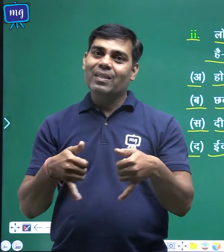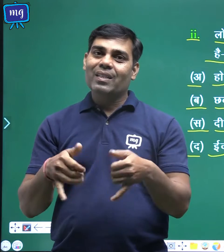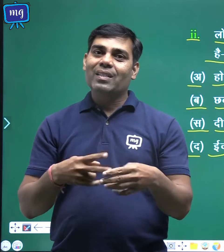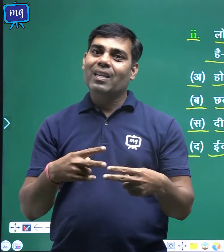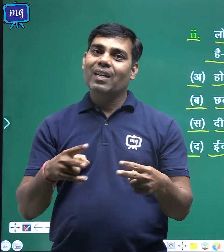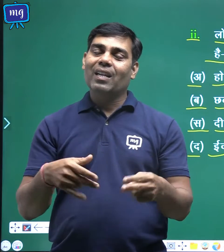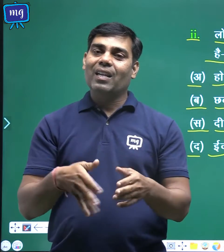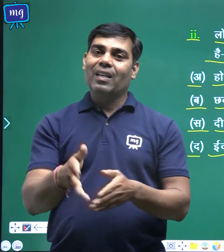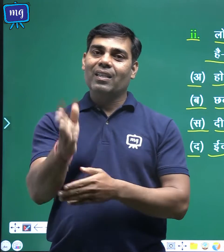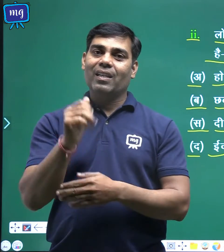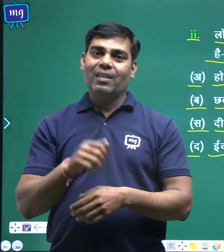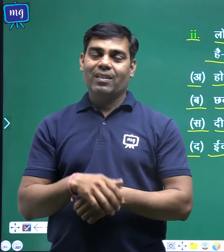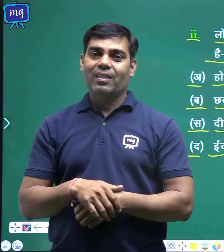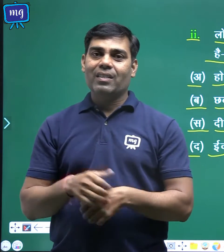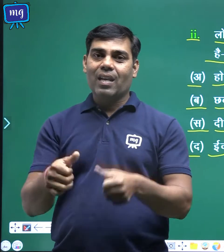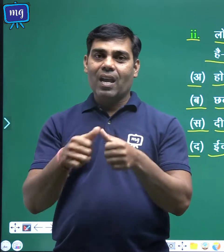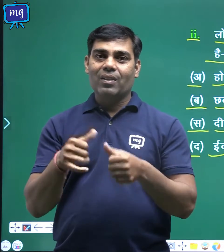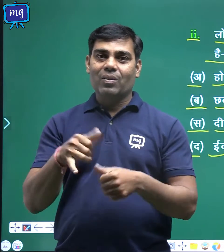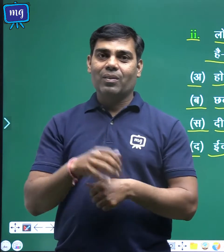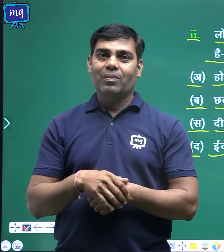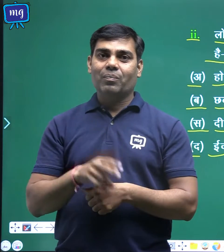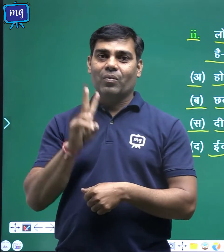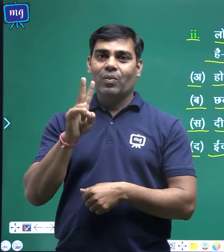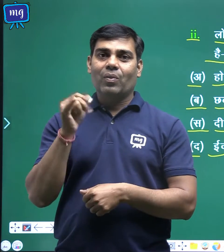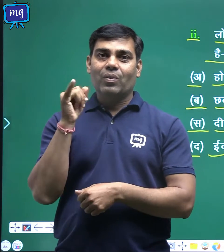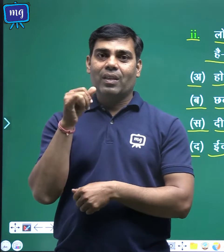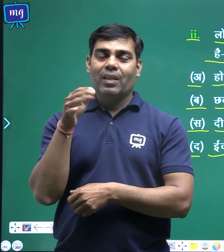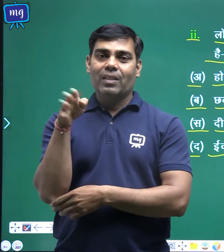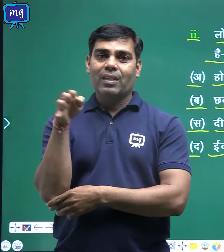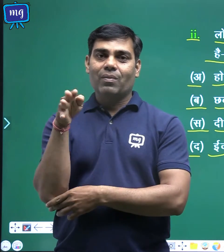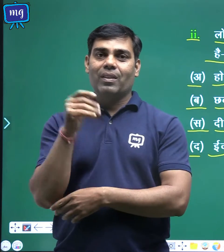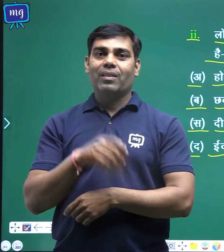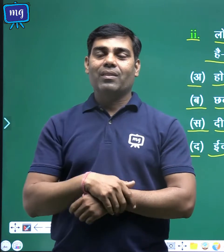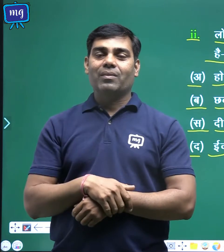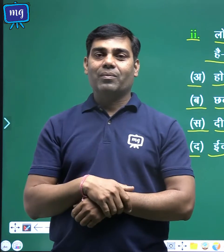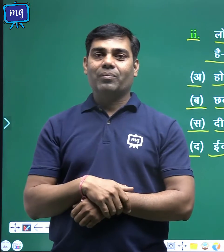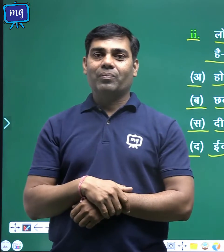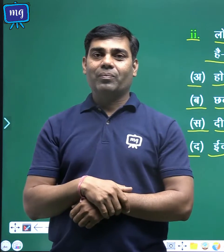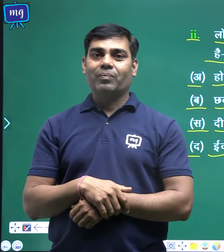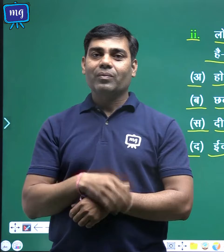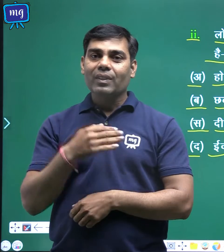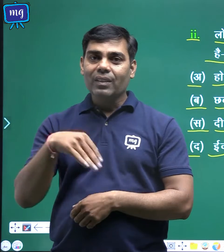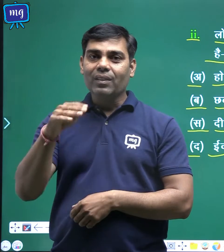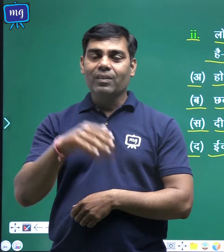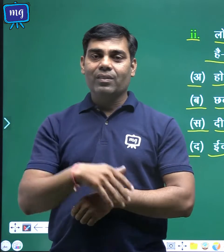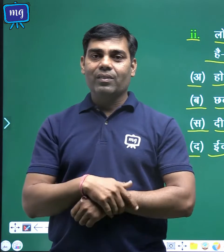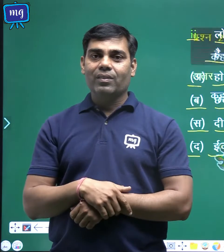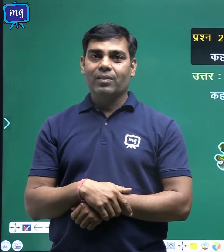है। इसका उत्तर है 26 जनवरी। आगे चलें।